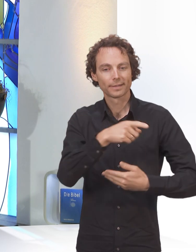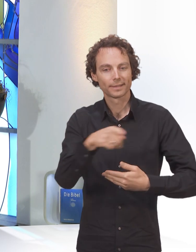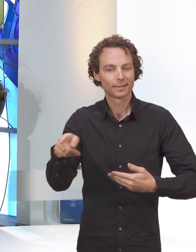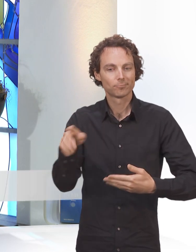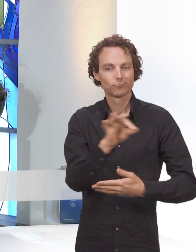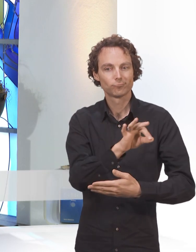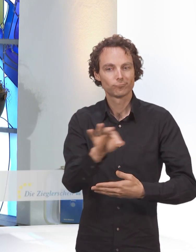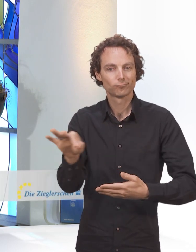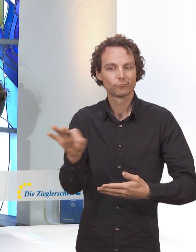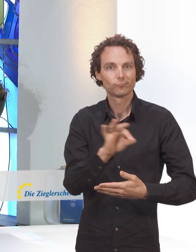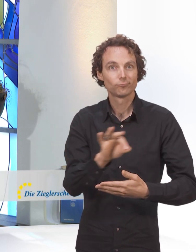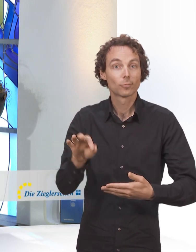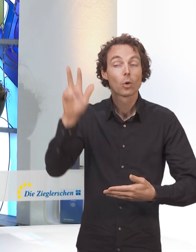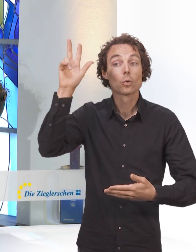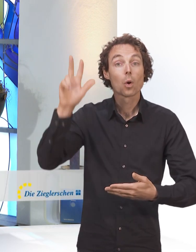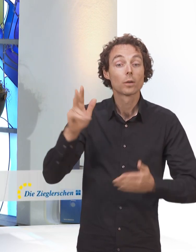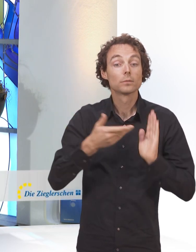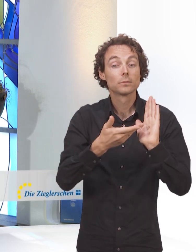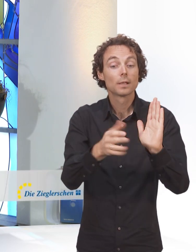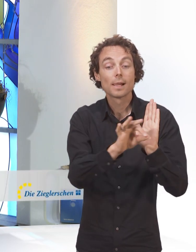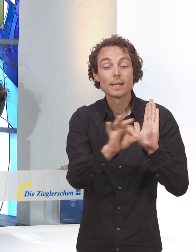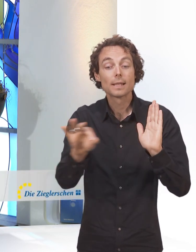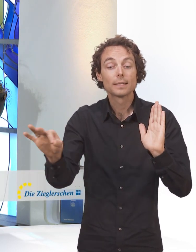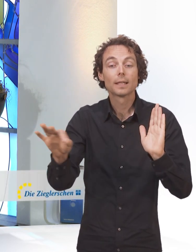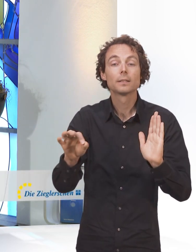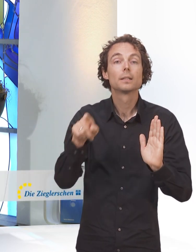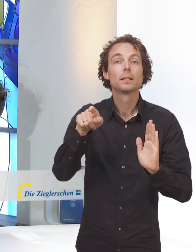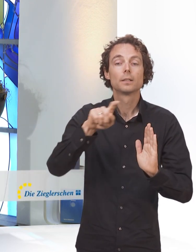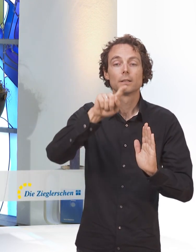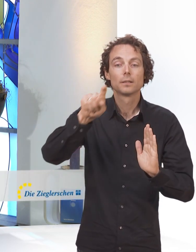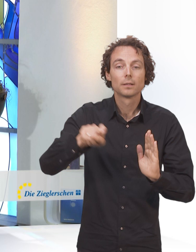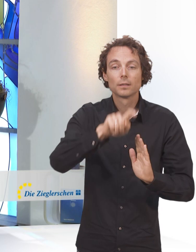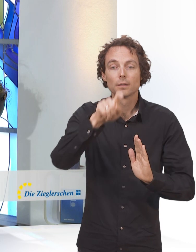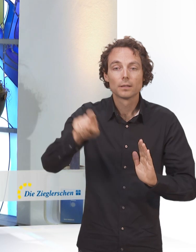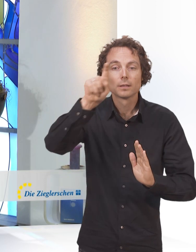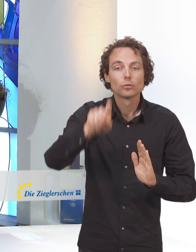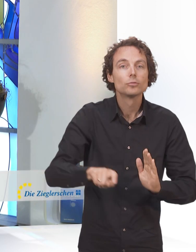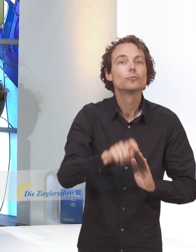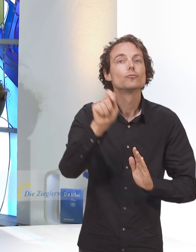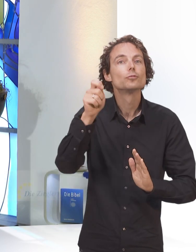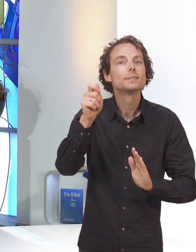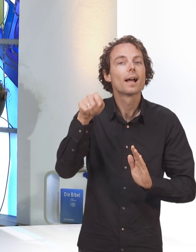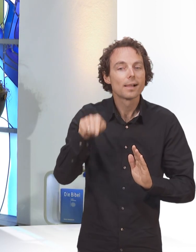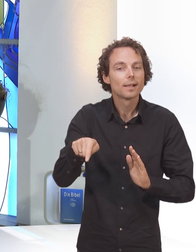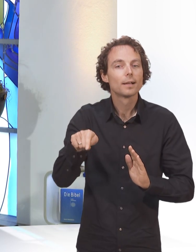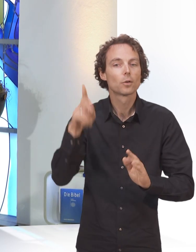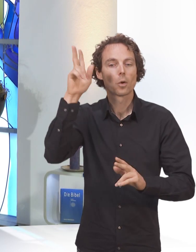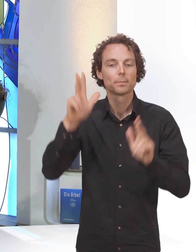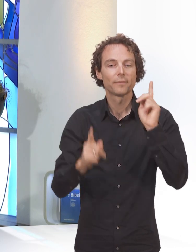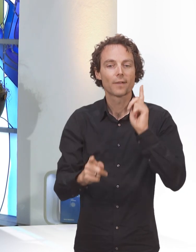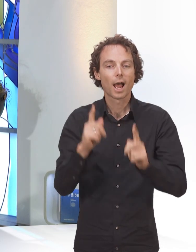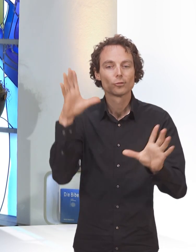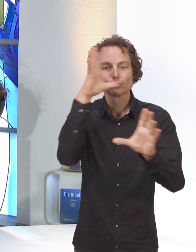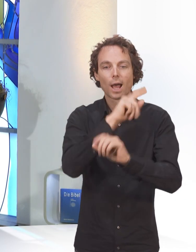Strichen. Dann gab Gott den Linien einen Schlüssel, so geschah es. Und Gott befahl, dass schwarze Punkte auf